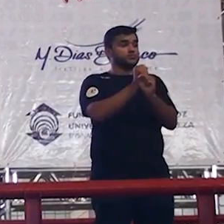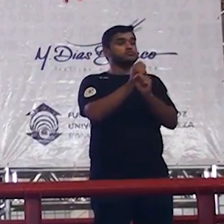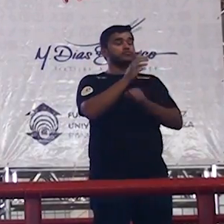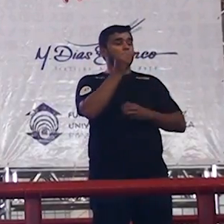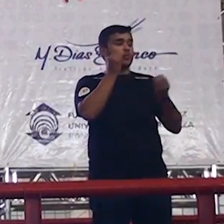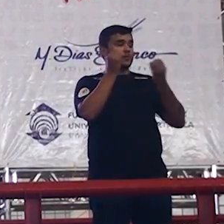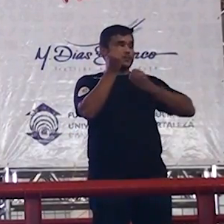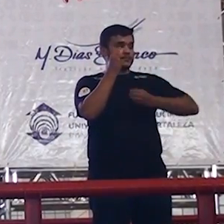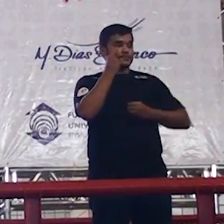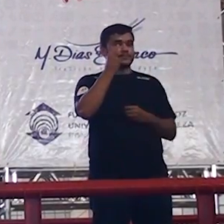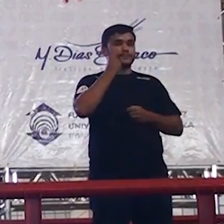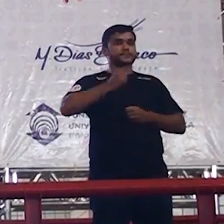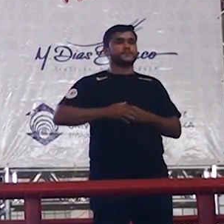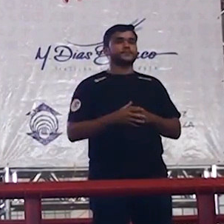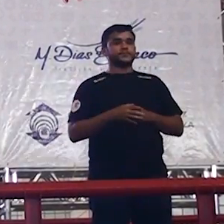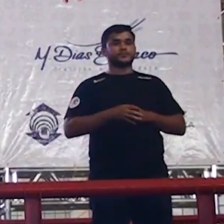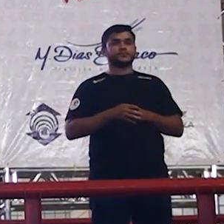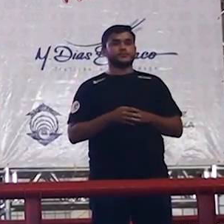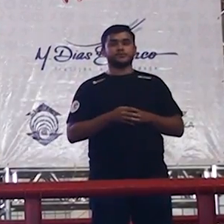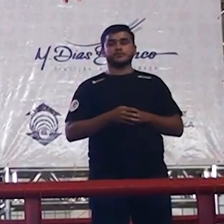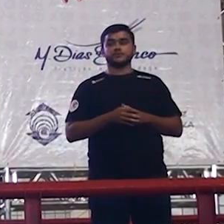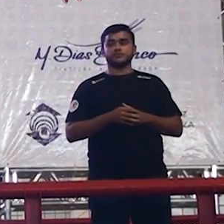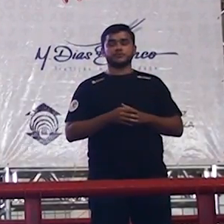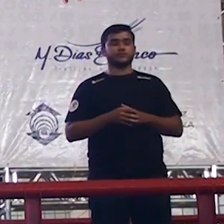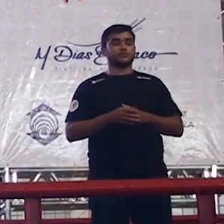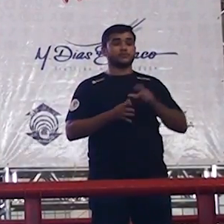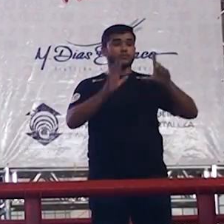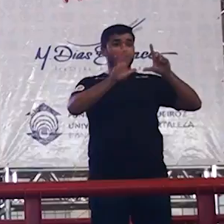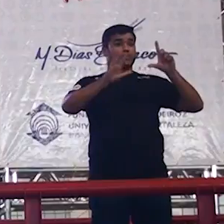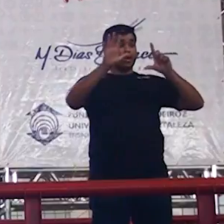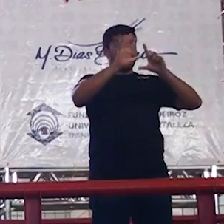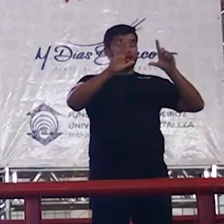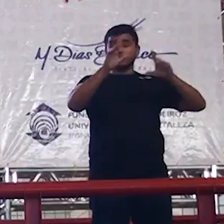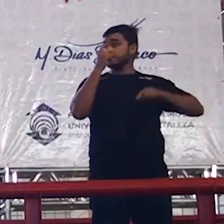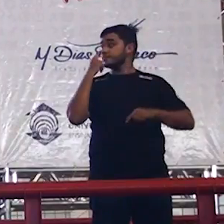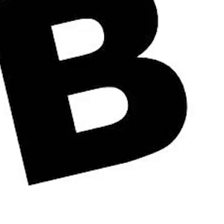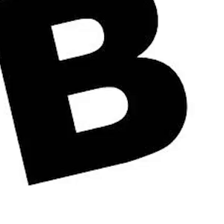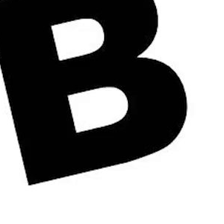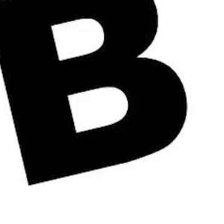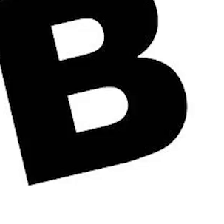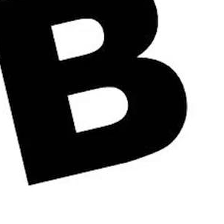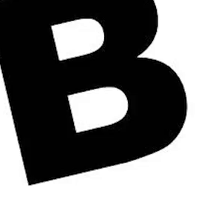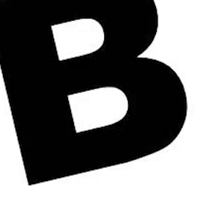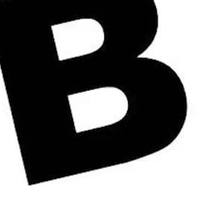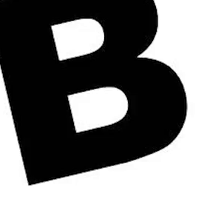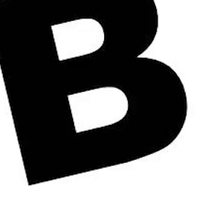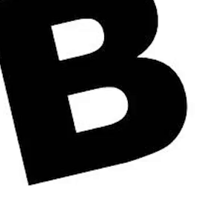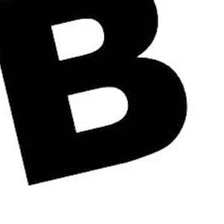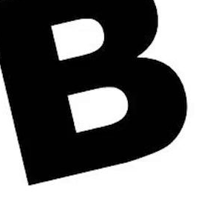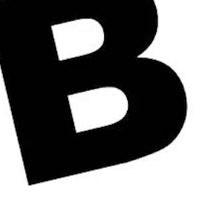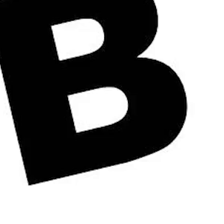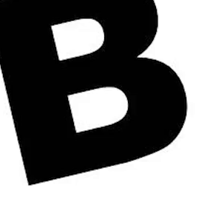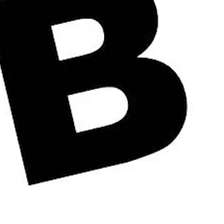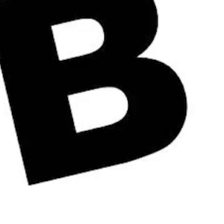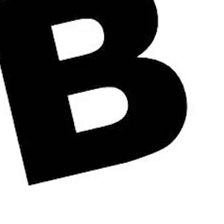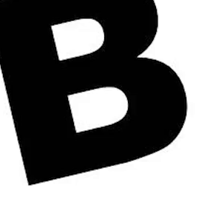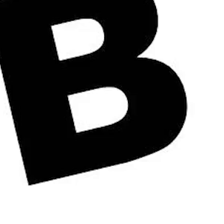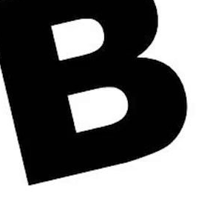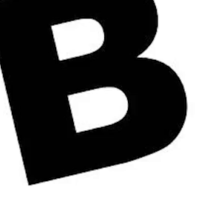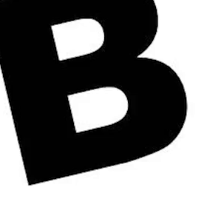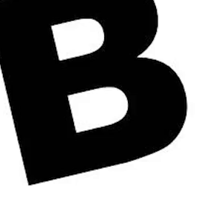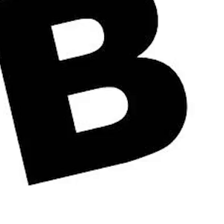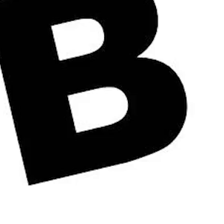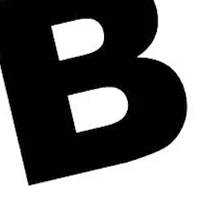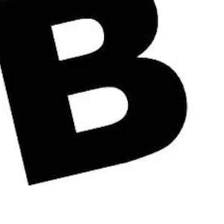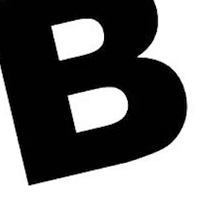Então vamos lá. Primeiro, com a área do retângulo. Base vezes a altura. Então eu peguei a